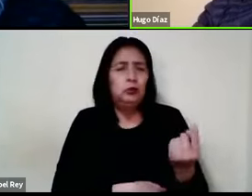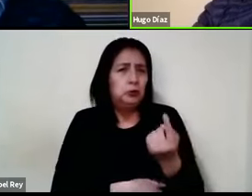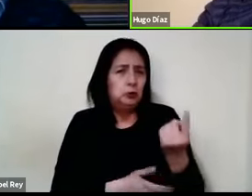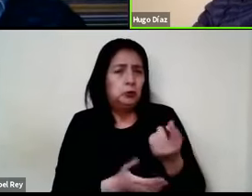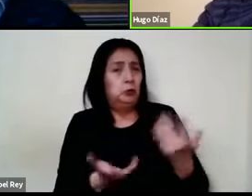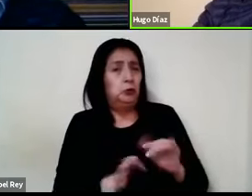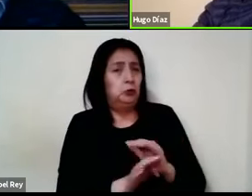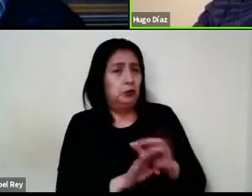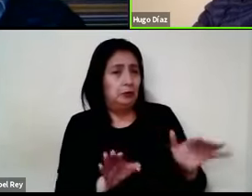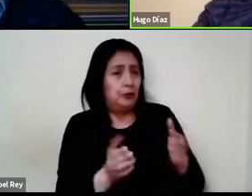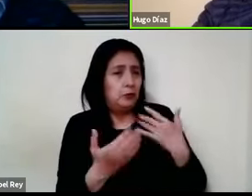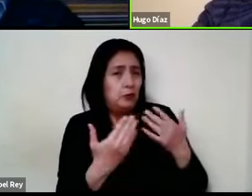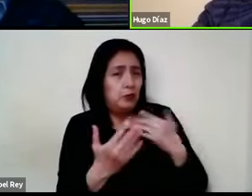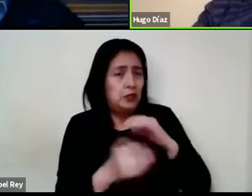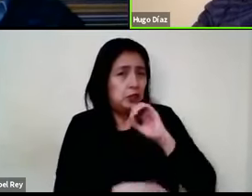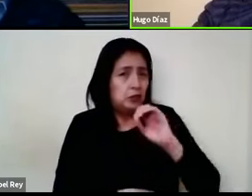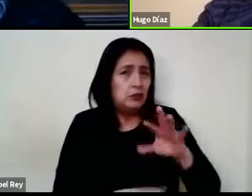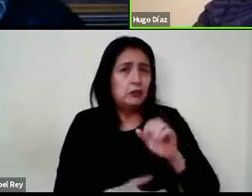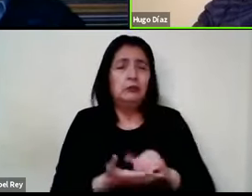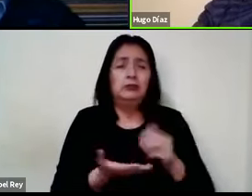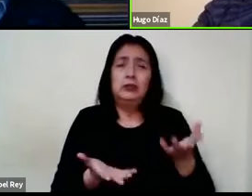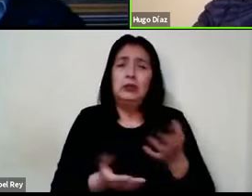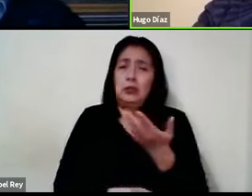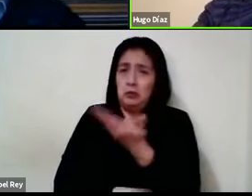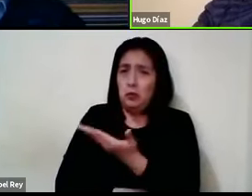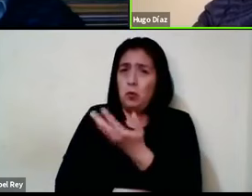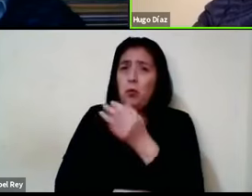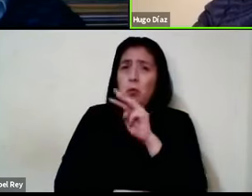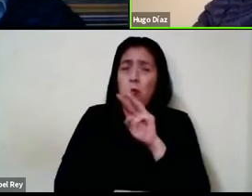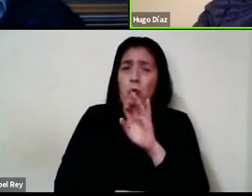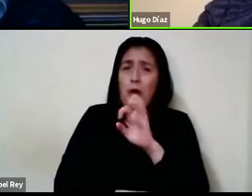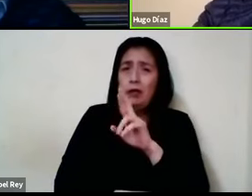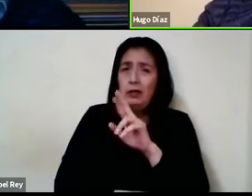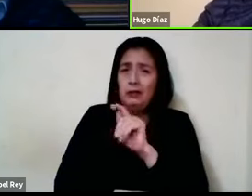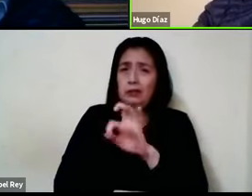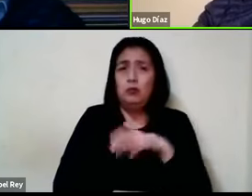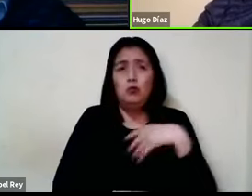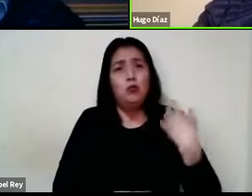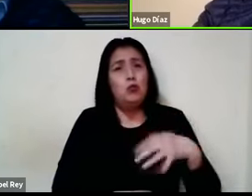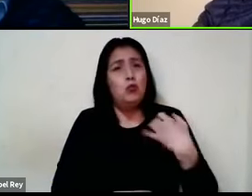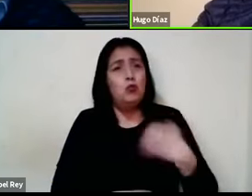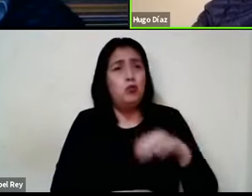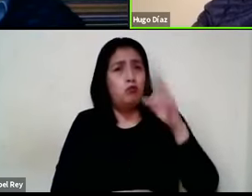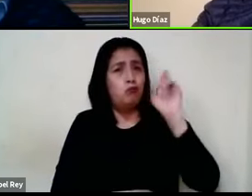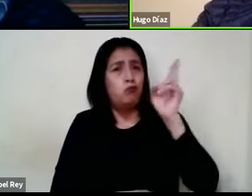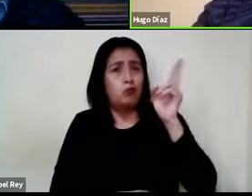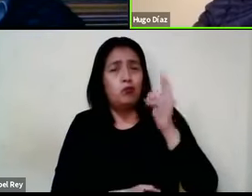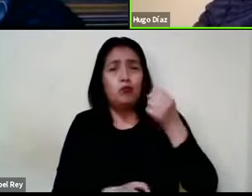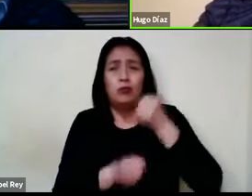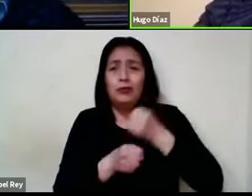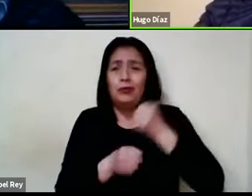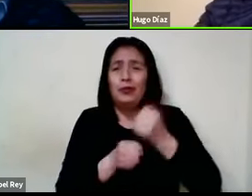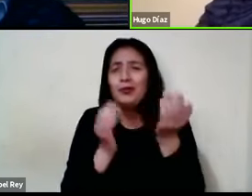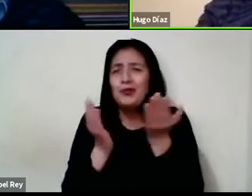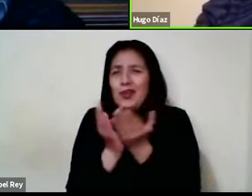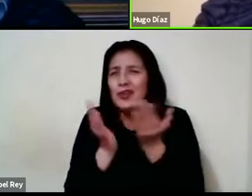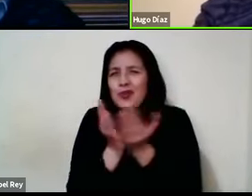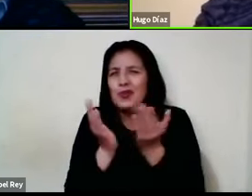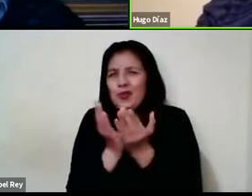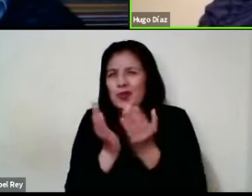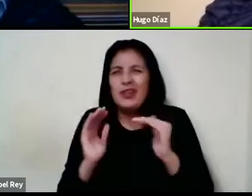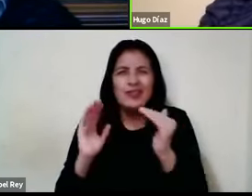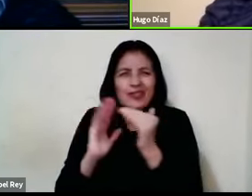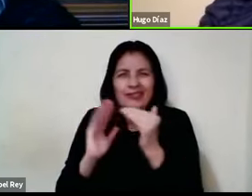Culmino diciendo de que Walter es un profesor que trabaja en una escuelita, en un